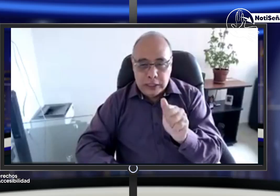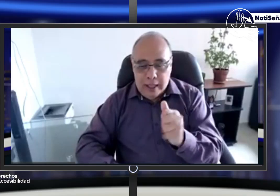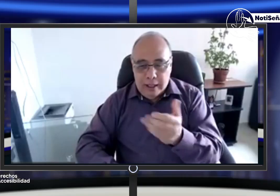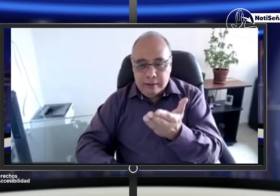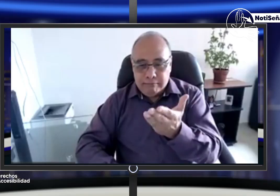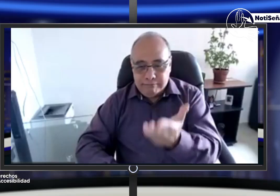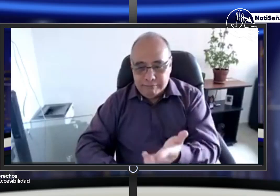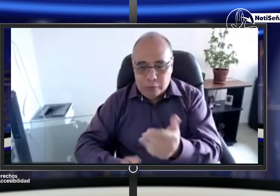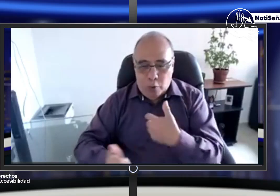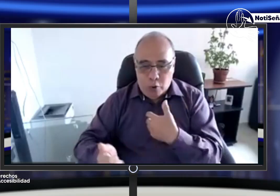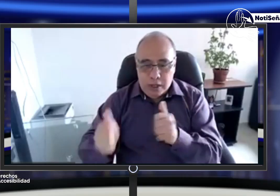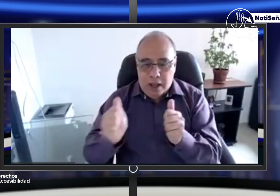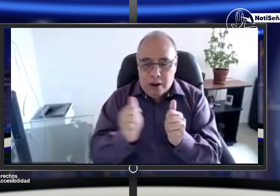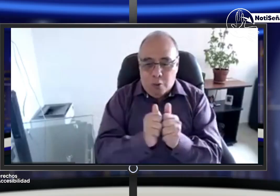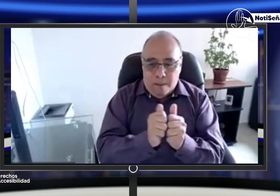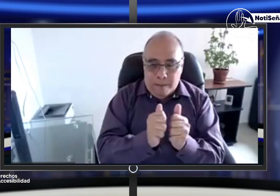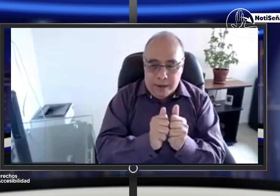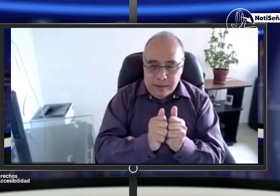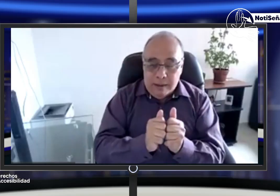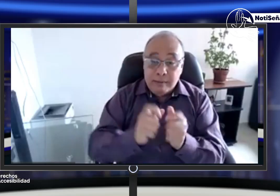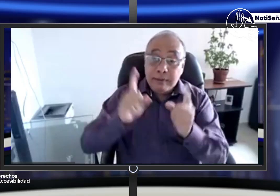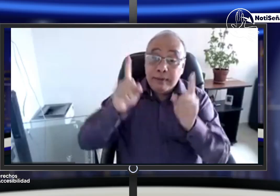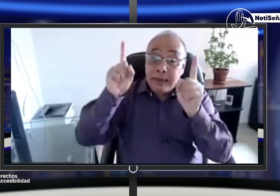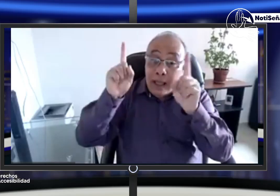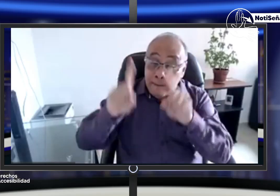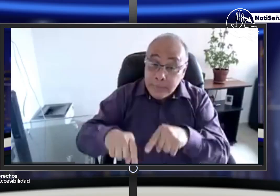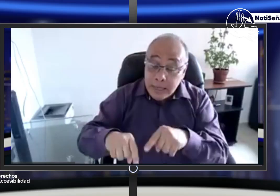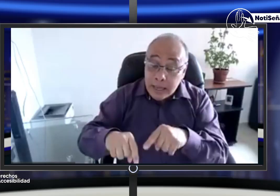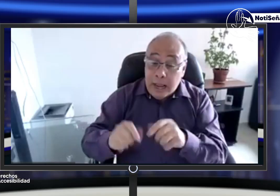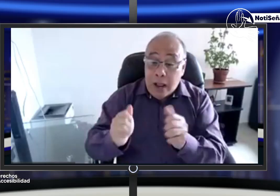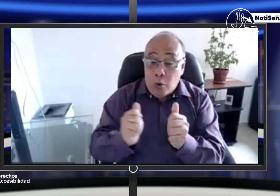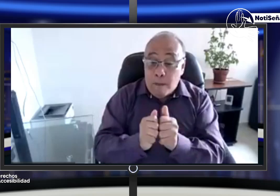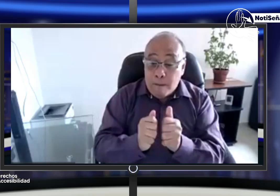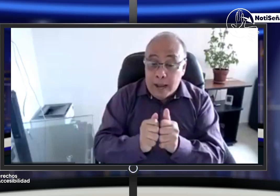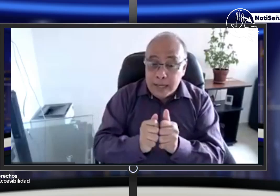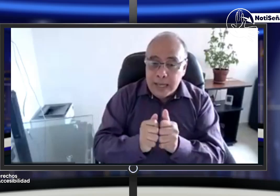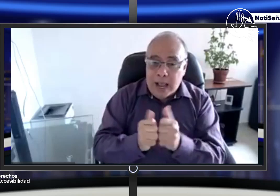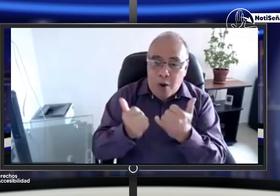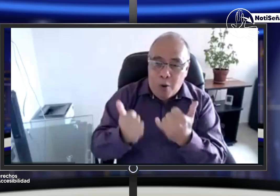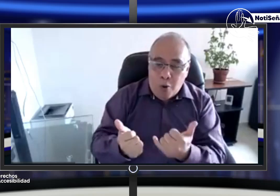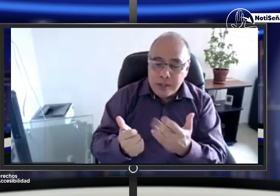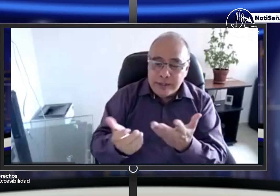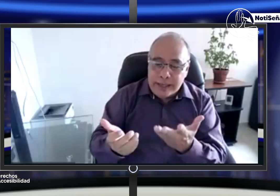Bogotá. Ella se llama Lucía Lozada Silva.